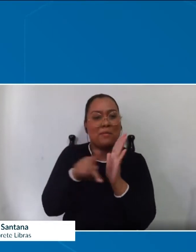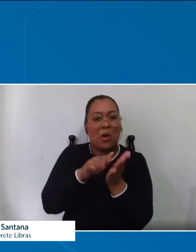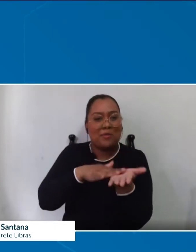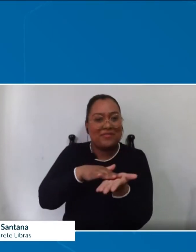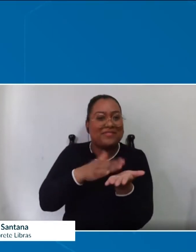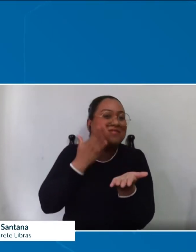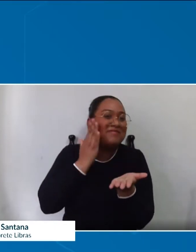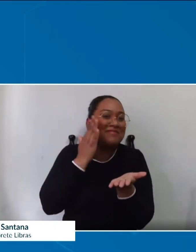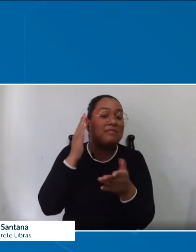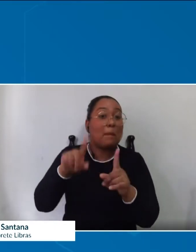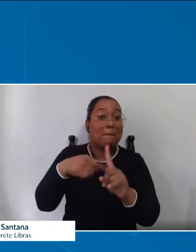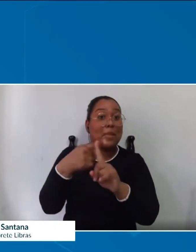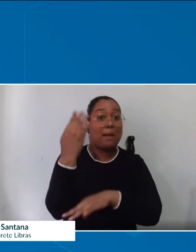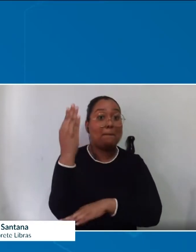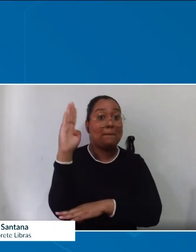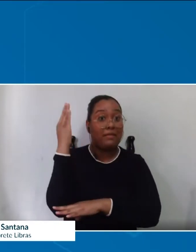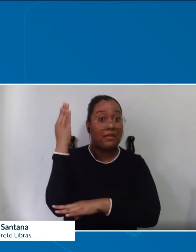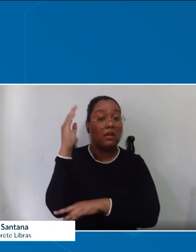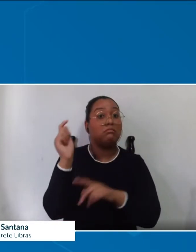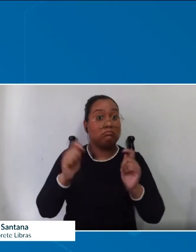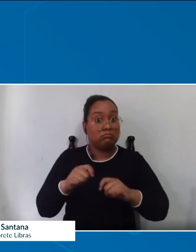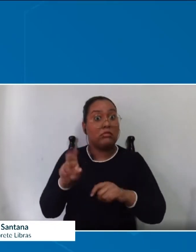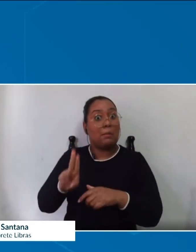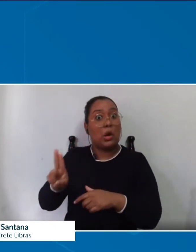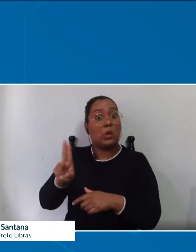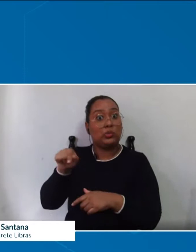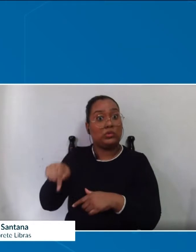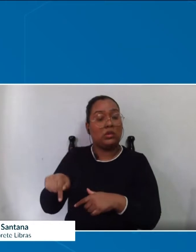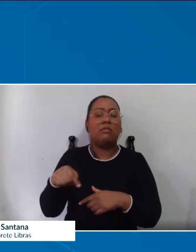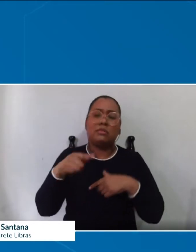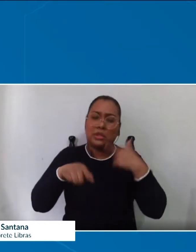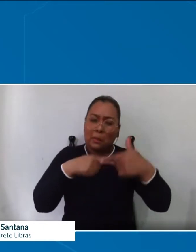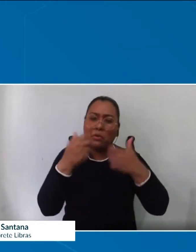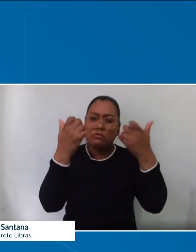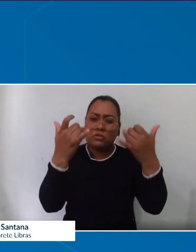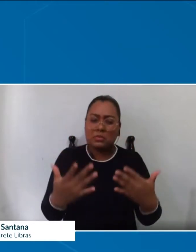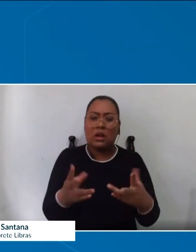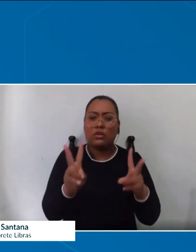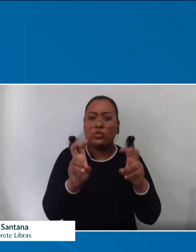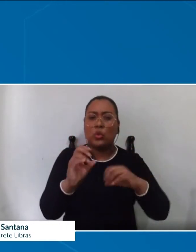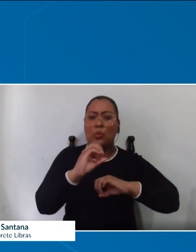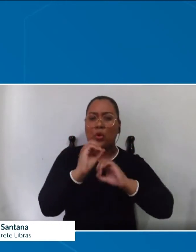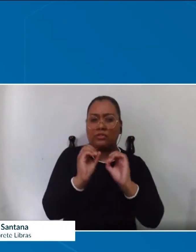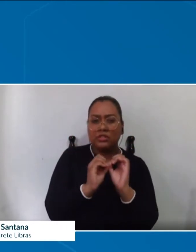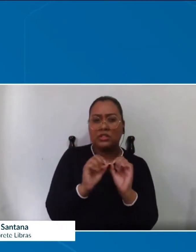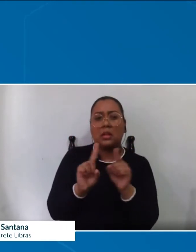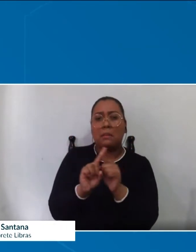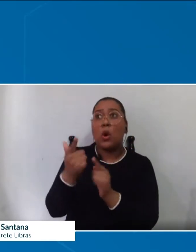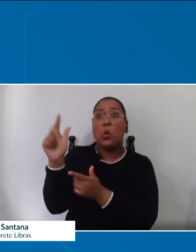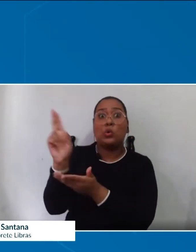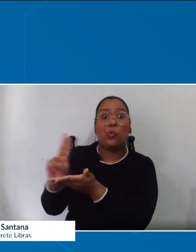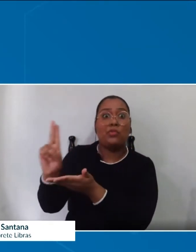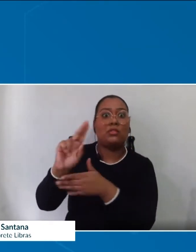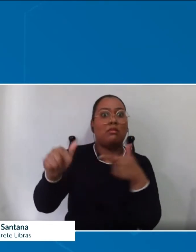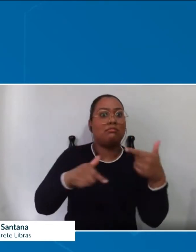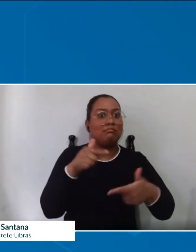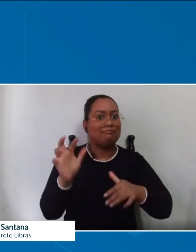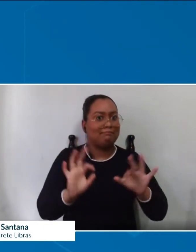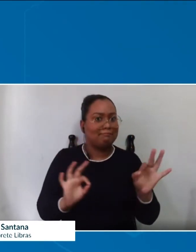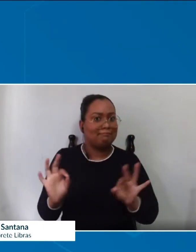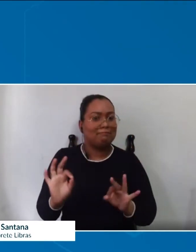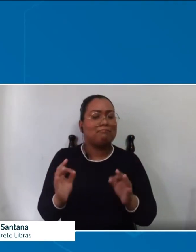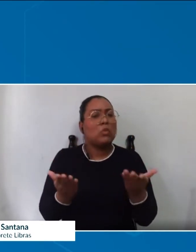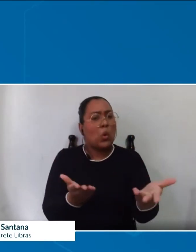isso, contar um pouquinho para vocês sobre o trabalho da UFG e de outras universidades. Eu te convido para participar, né? A sua opinião,